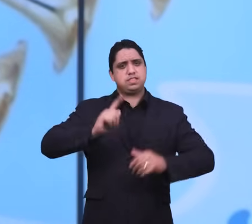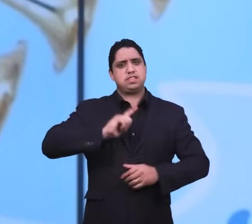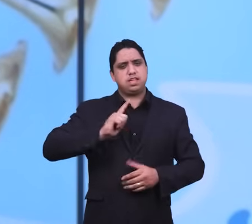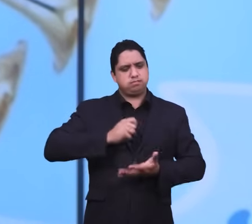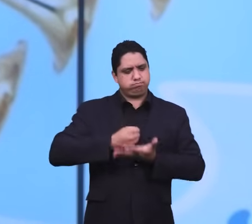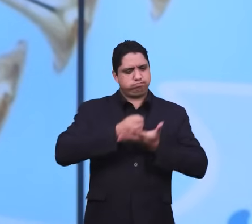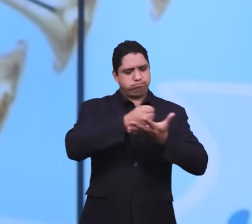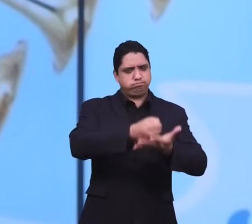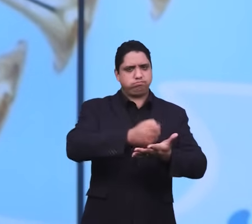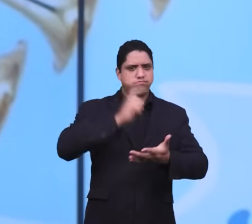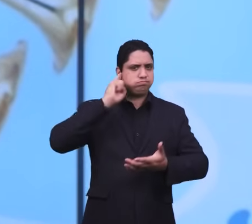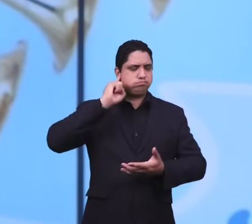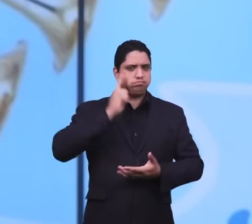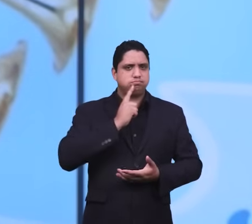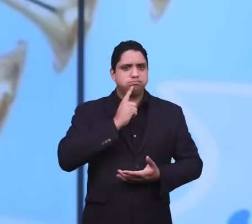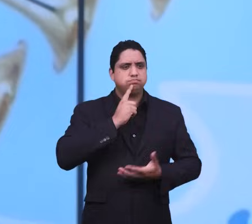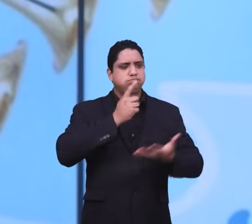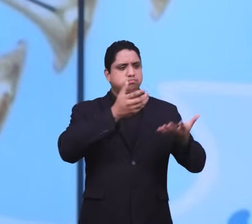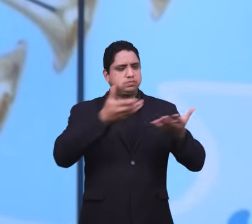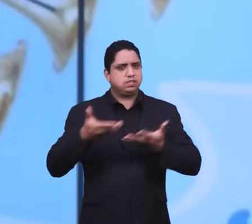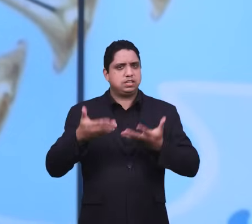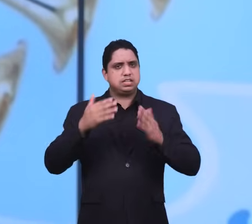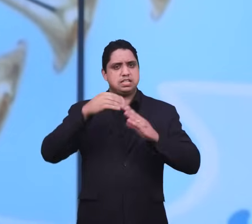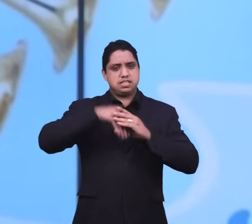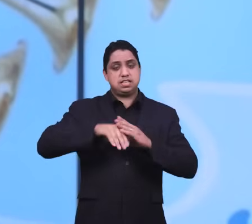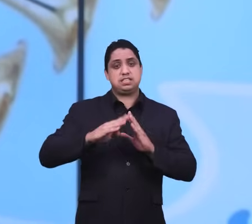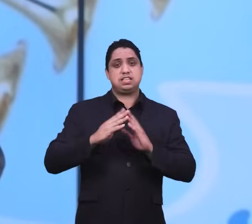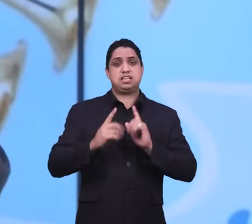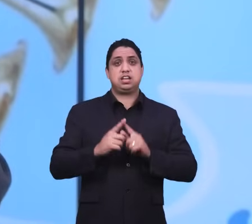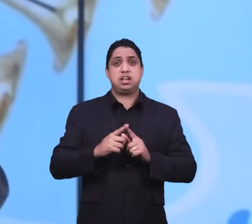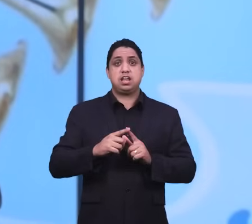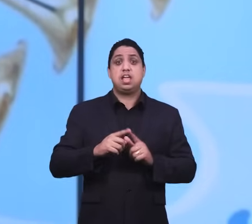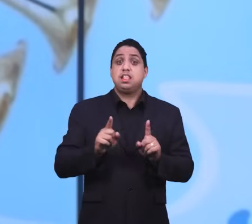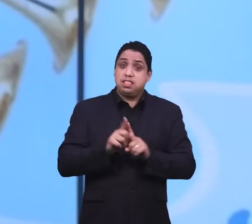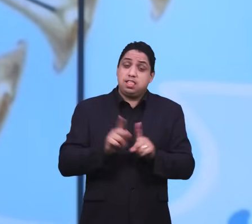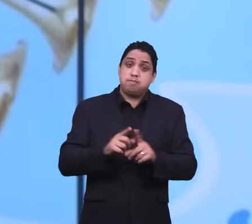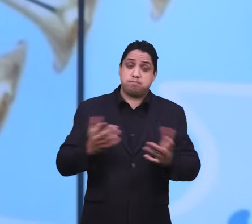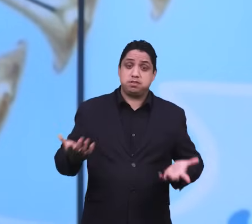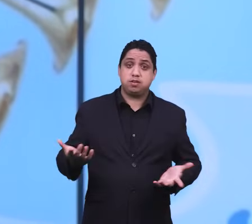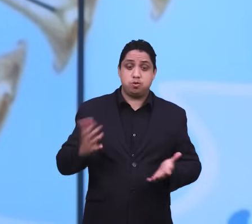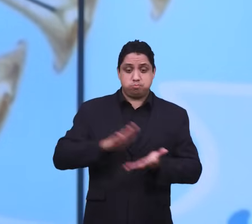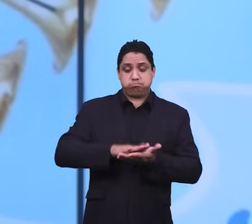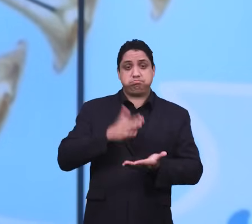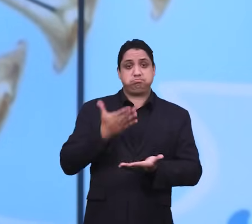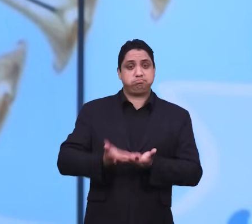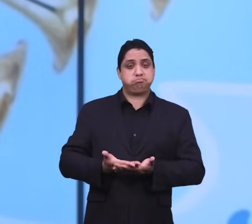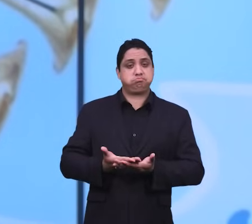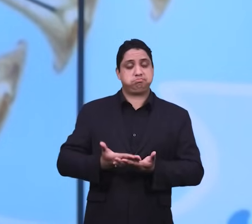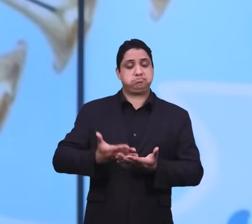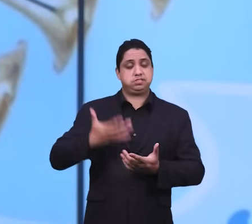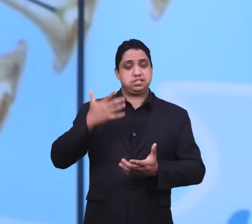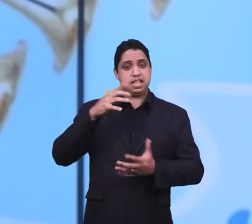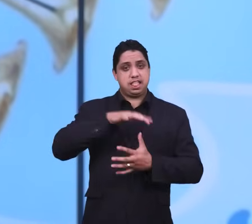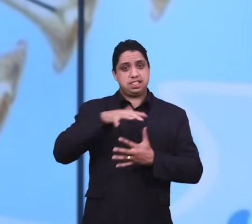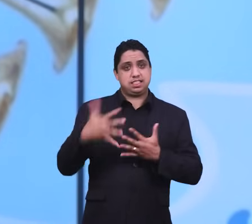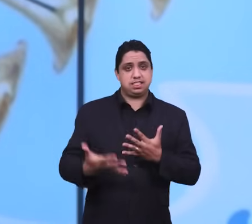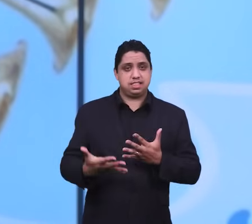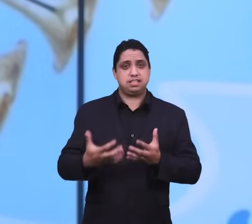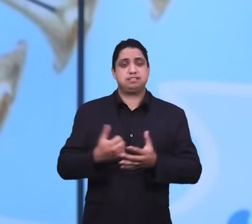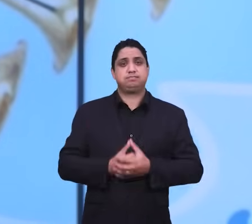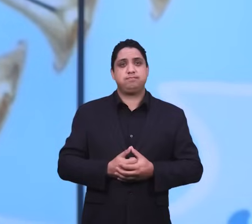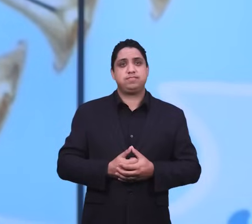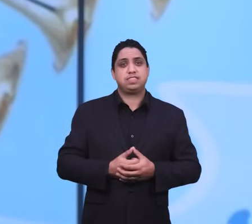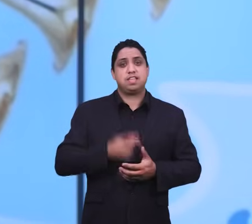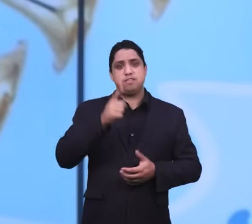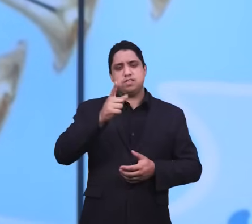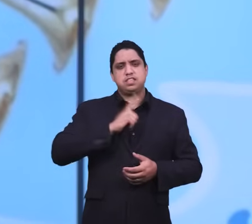um surdo, de recebê-lo na sua igreja e talvez até mesmo de se tornar um intérprete da língua brasileira de sinais. Para